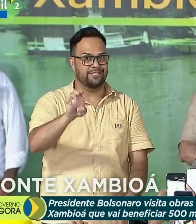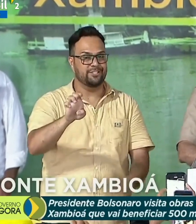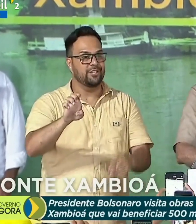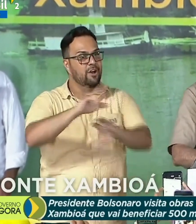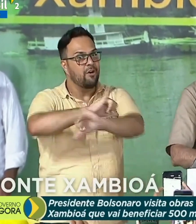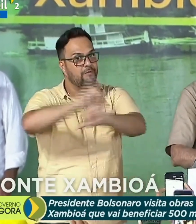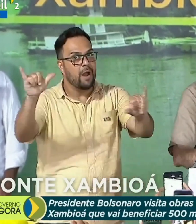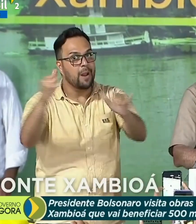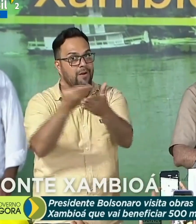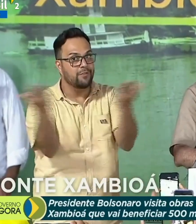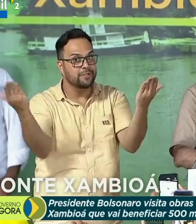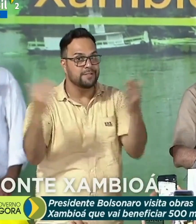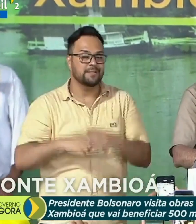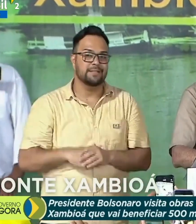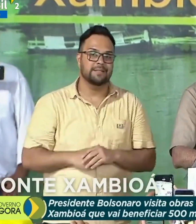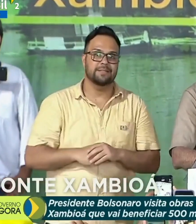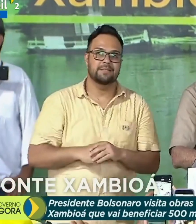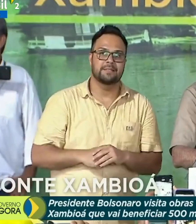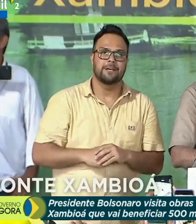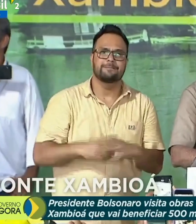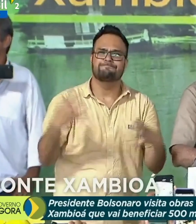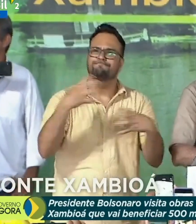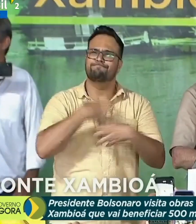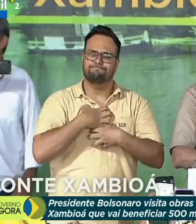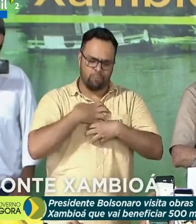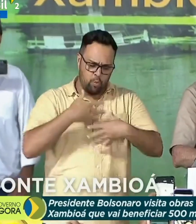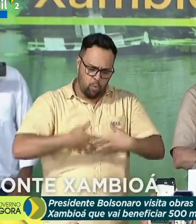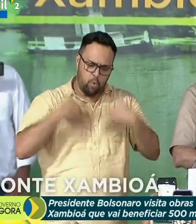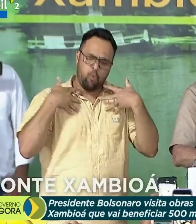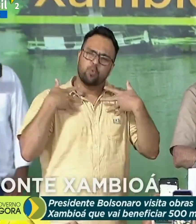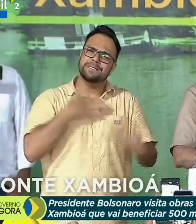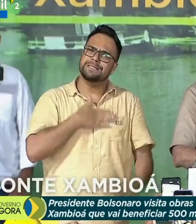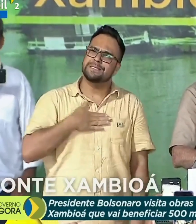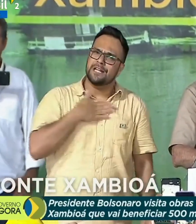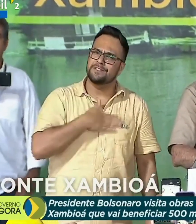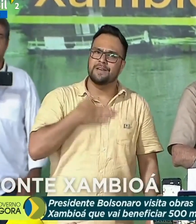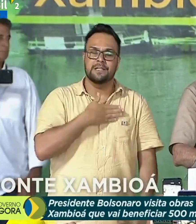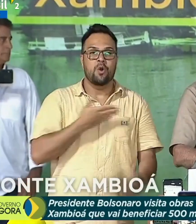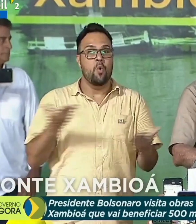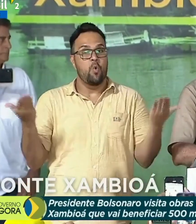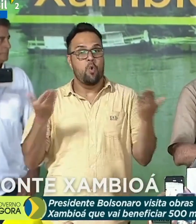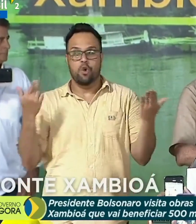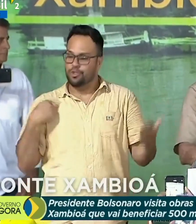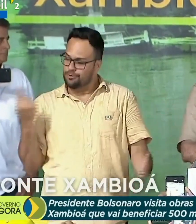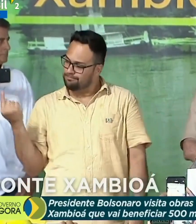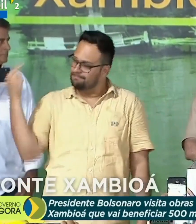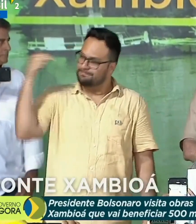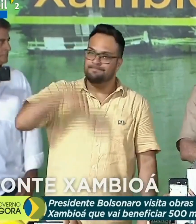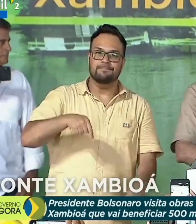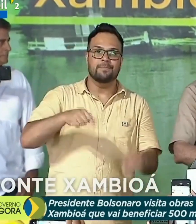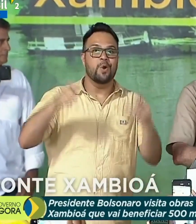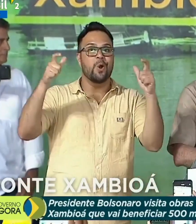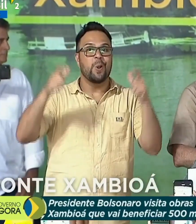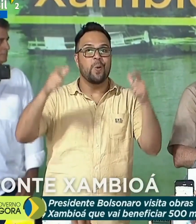Dizer a vocês do orgulho e da satisfação de estar aqui nessa região.